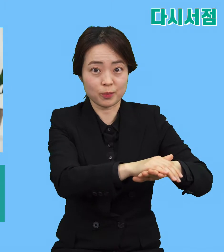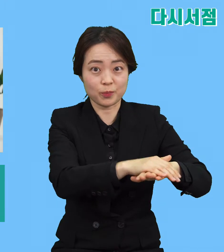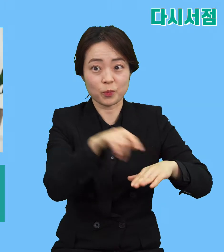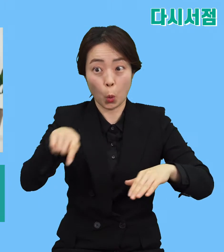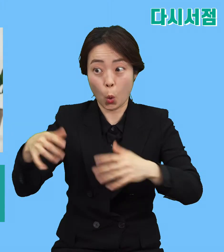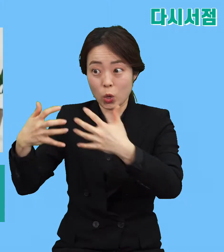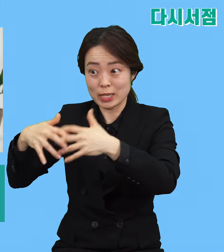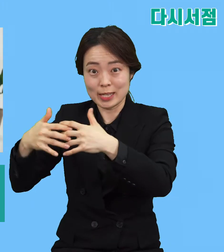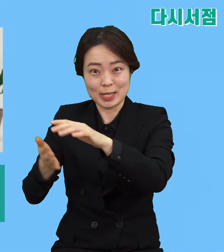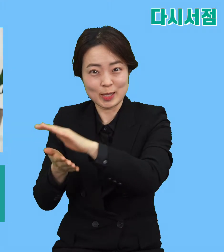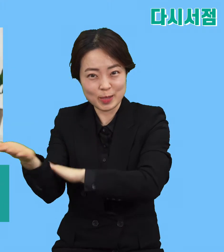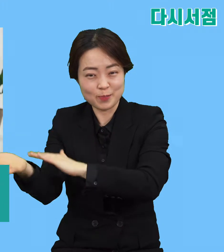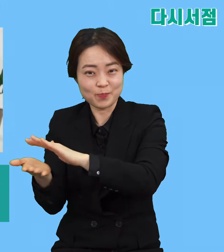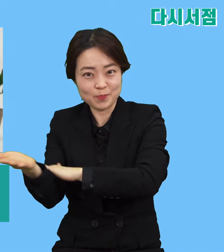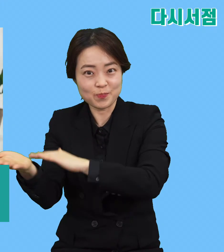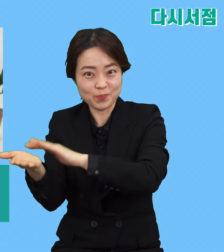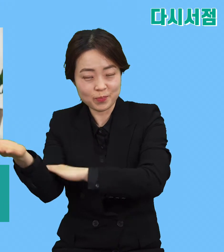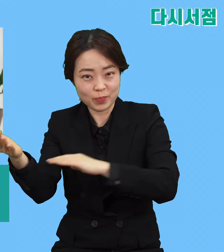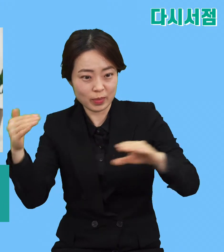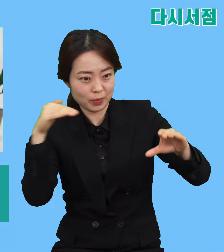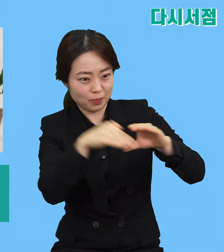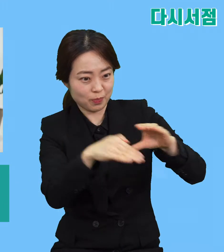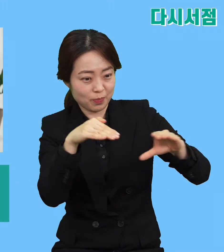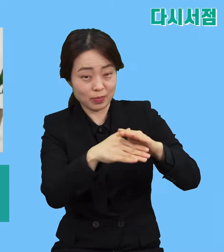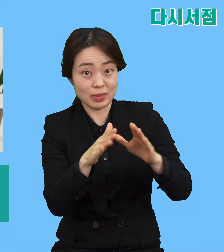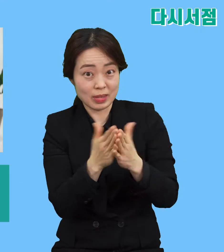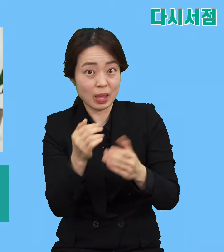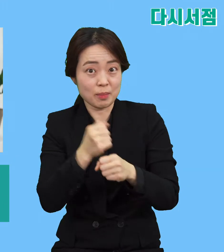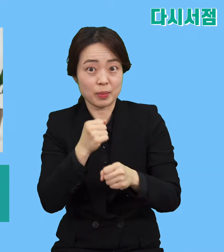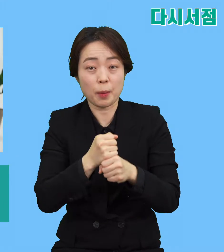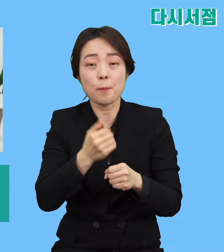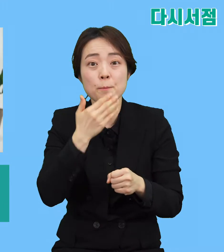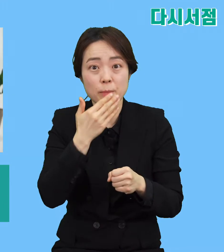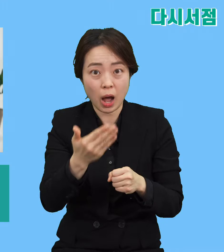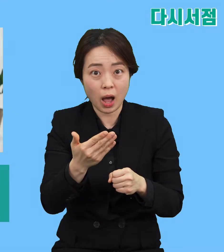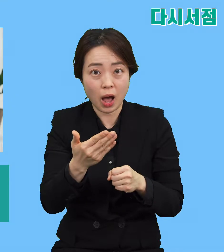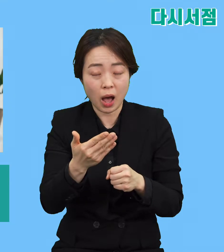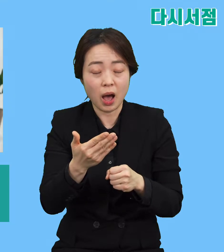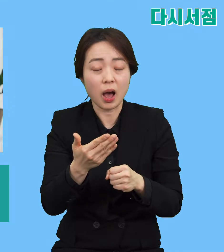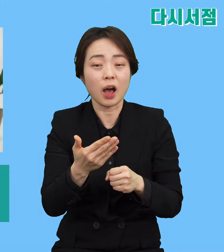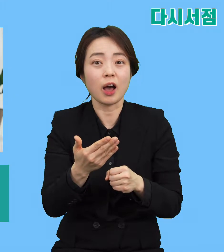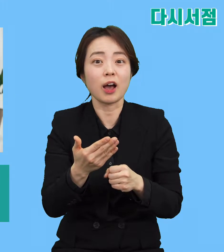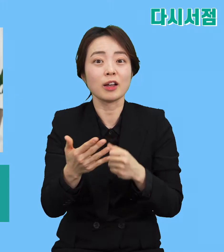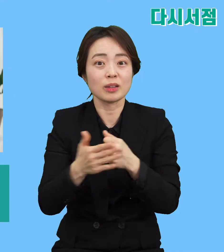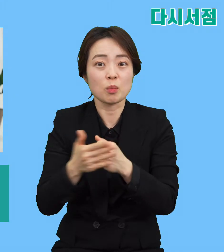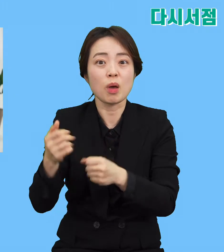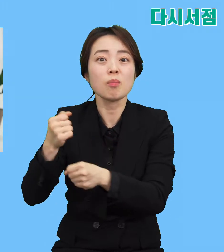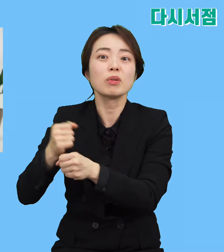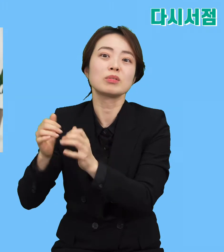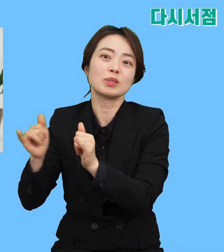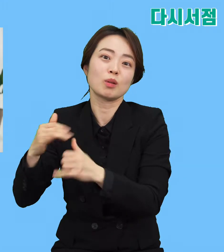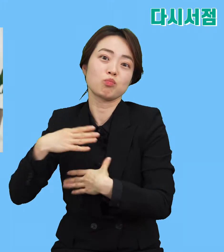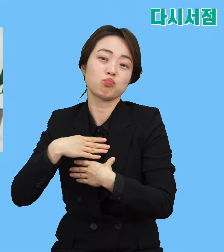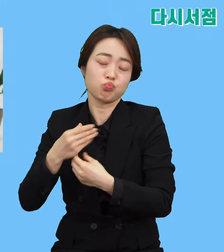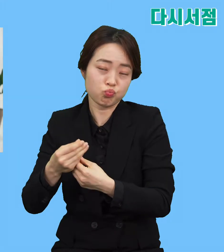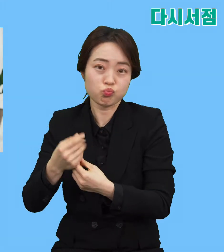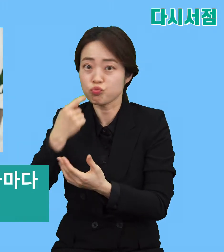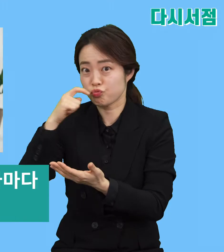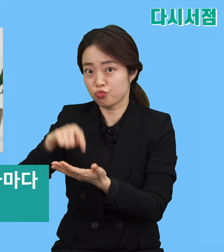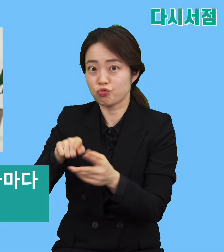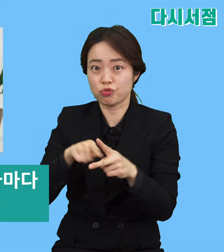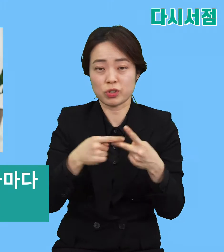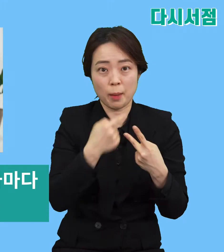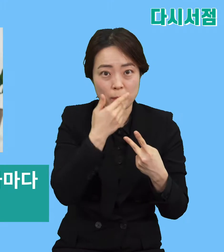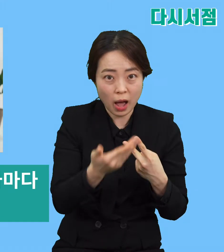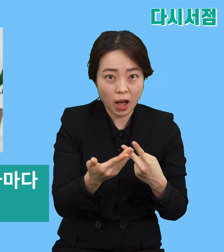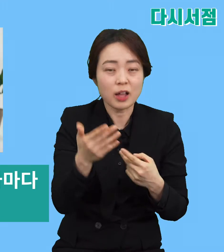프레스에서 인쇄되는 모든 책은 그 봉투에 들어간다라고 하면 만드시는 분도 쉽고 이해하기도 좋을 텐데,